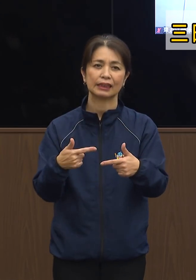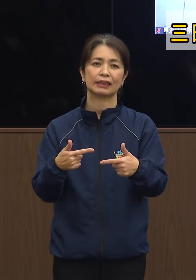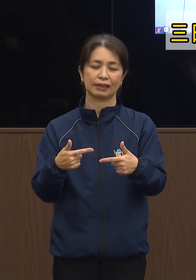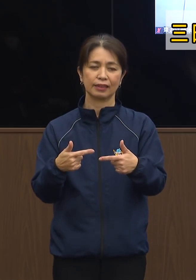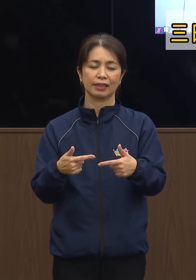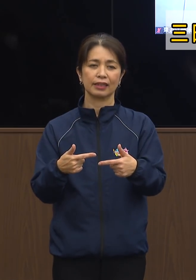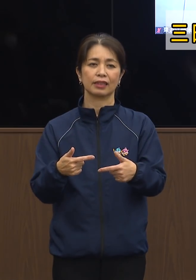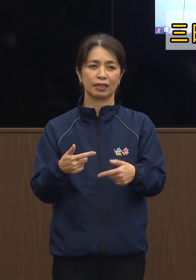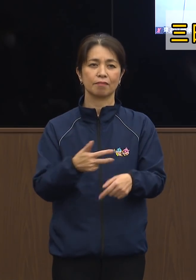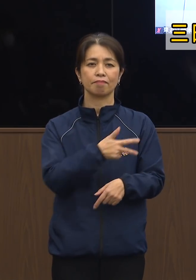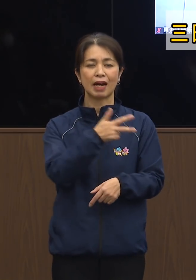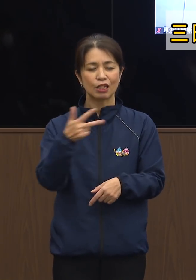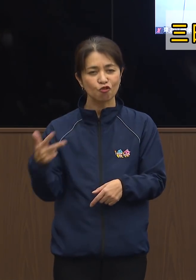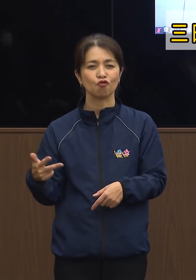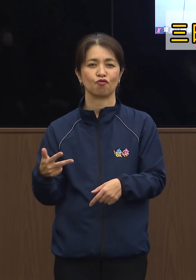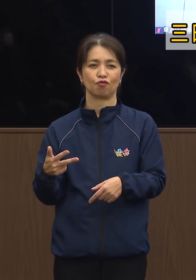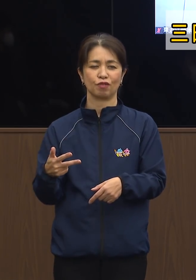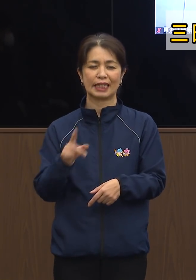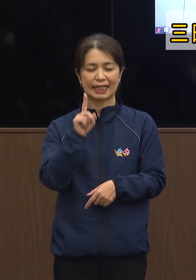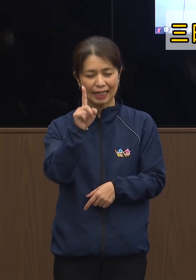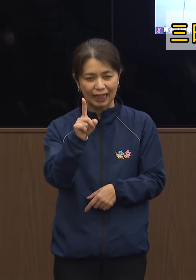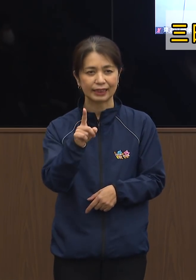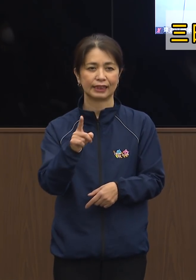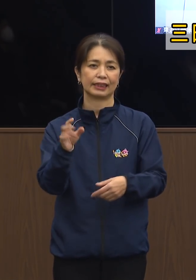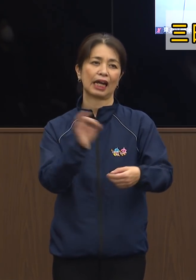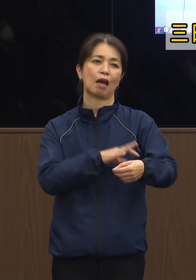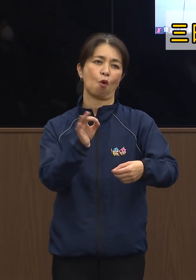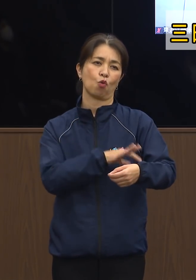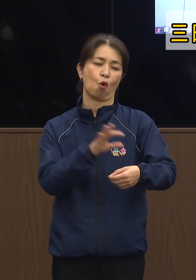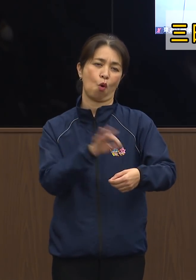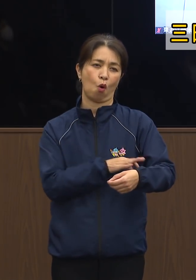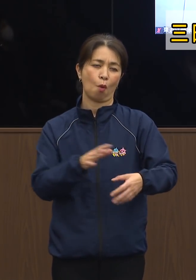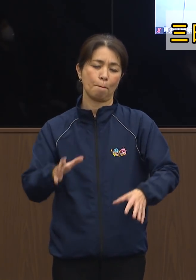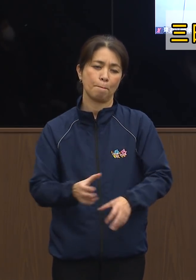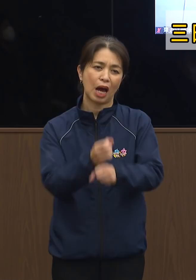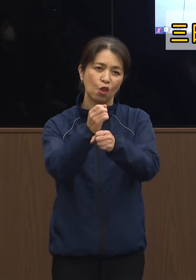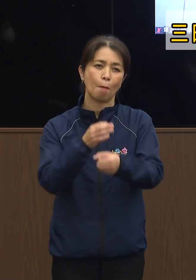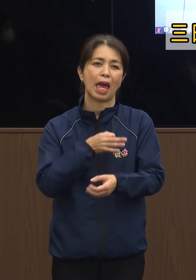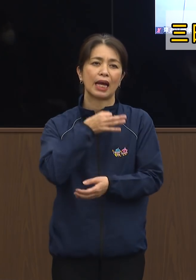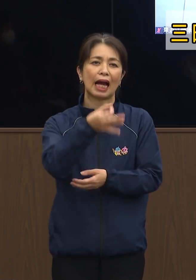日の買い物にしようということなど、